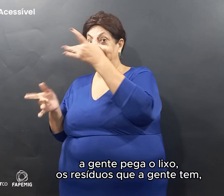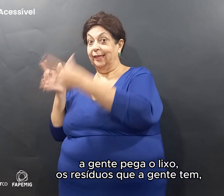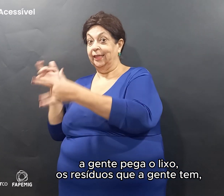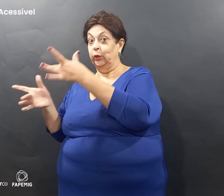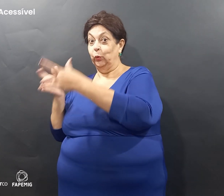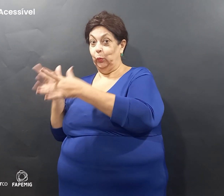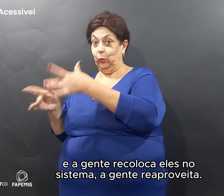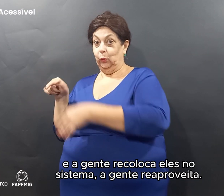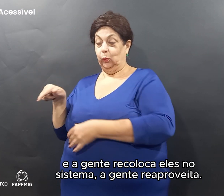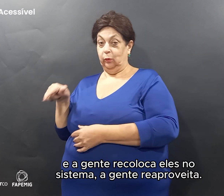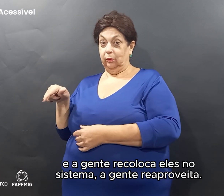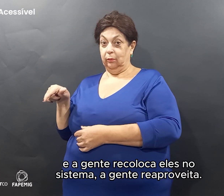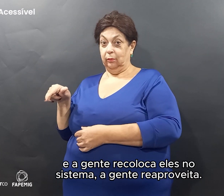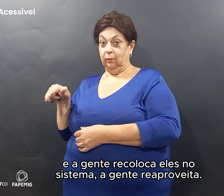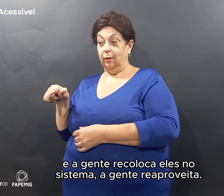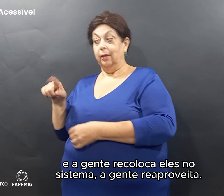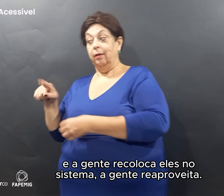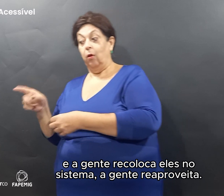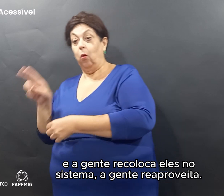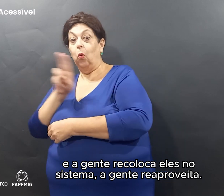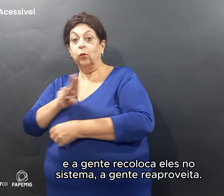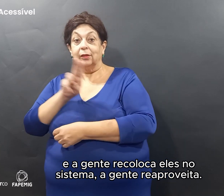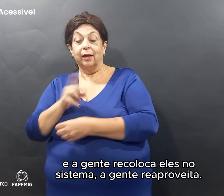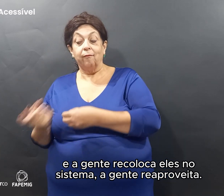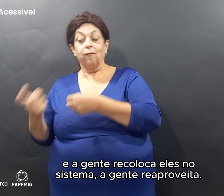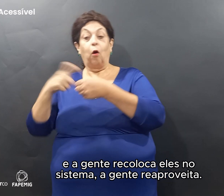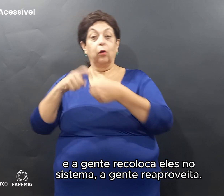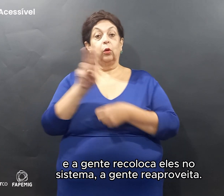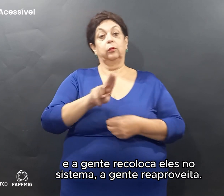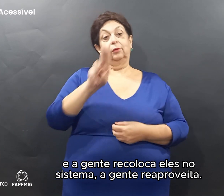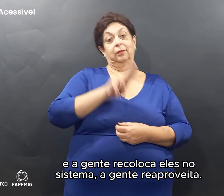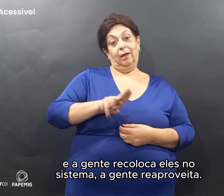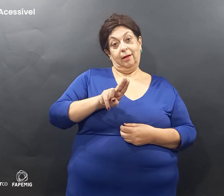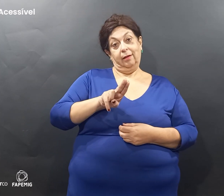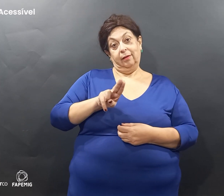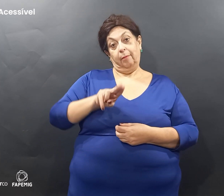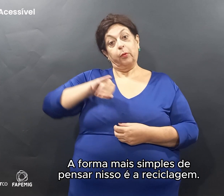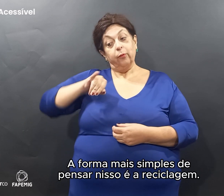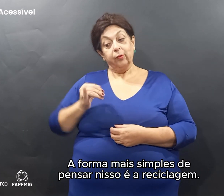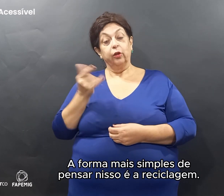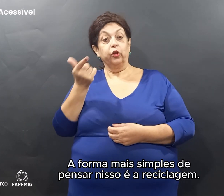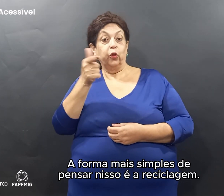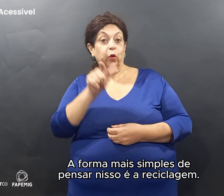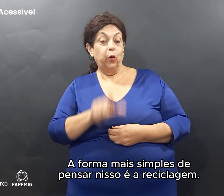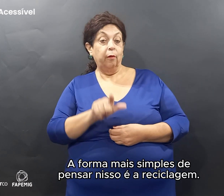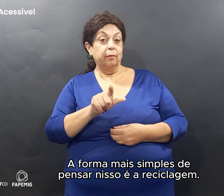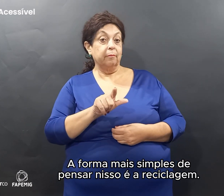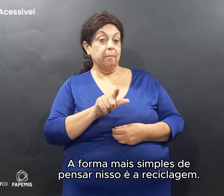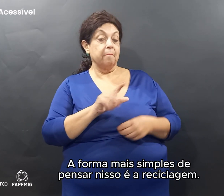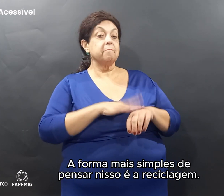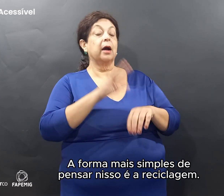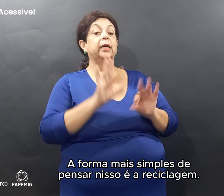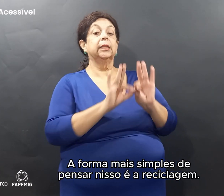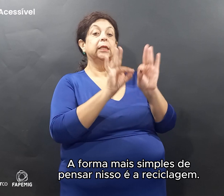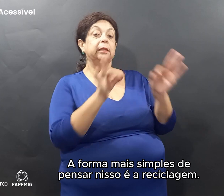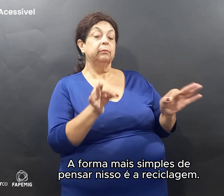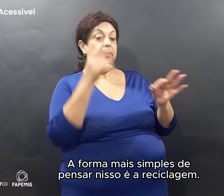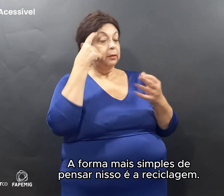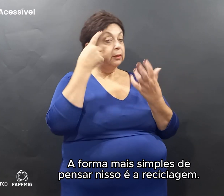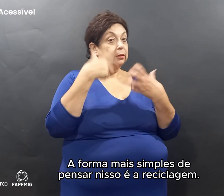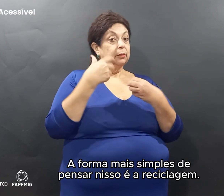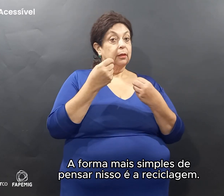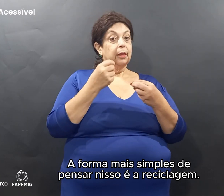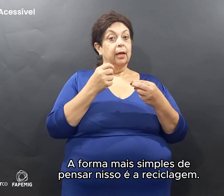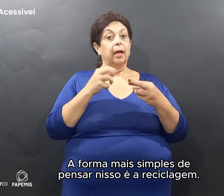a gente tem, e a gente recoloca eles no sistema. A gente reaproveita. A forma mais simples de pensar nisso